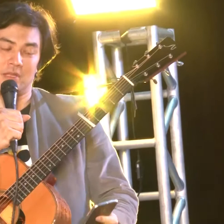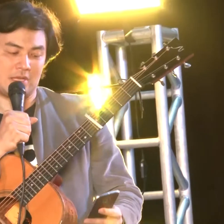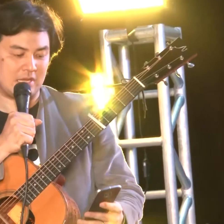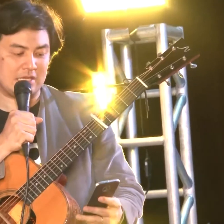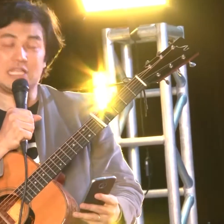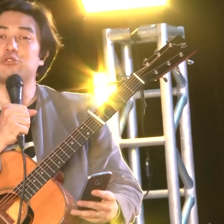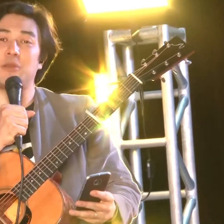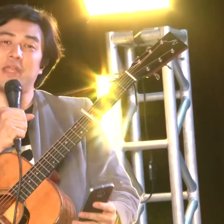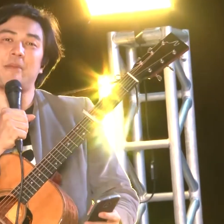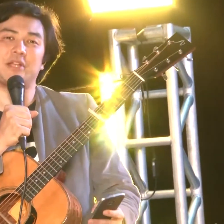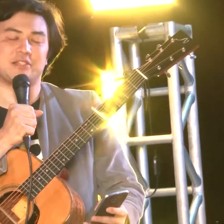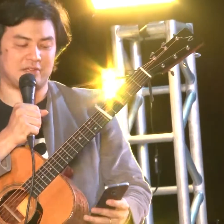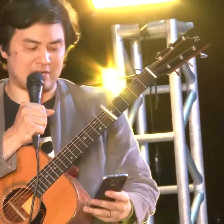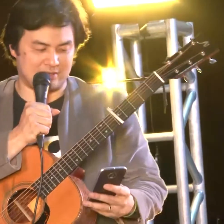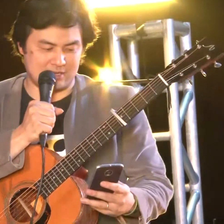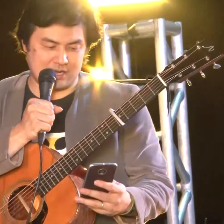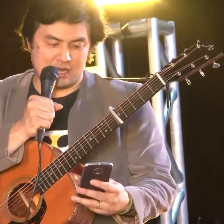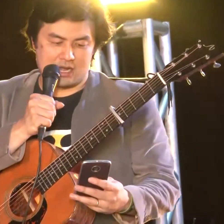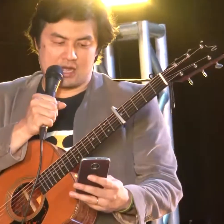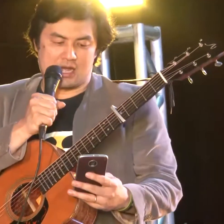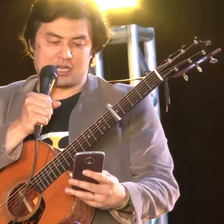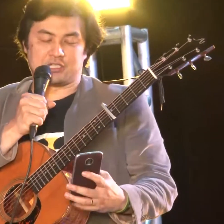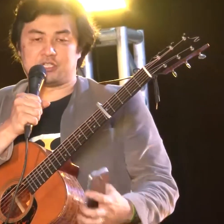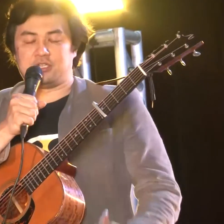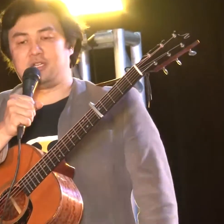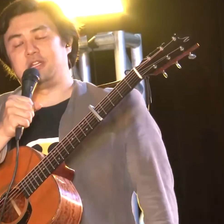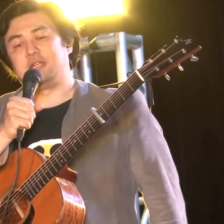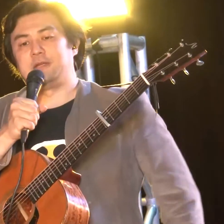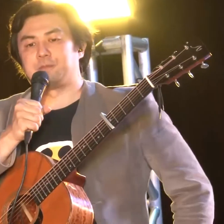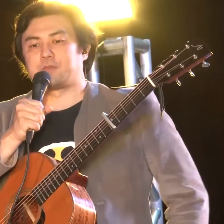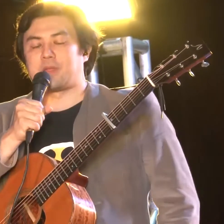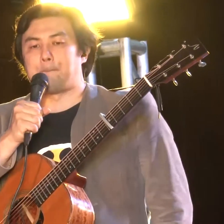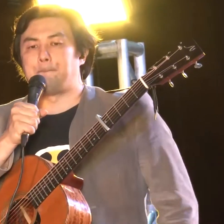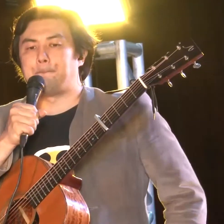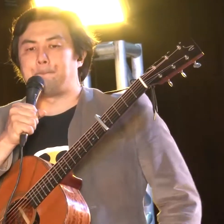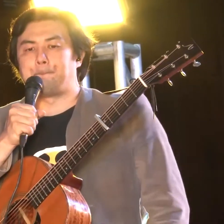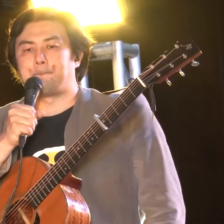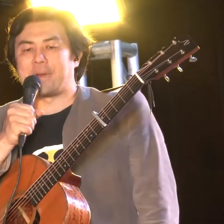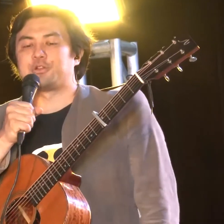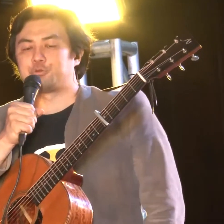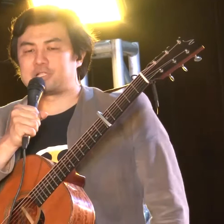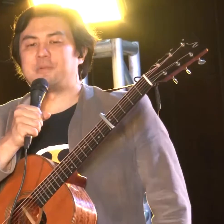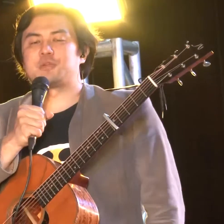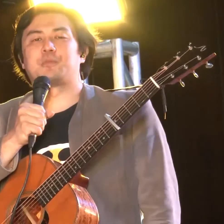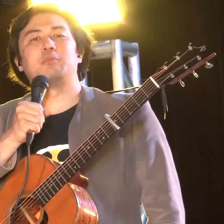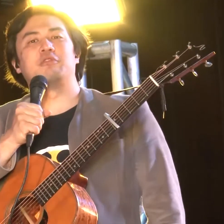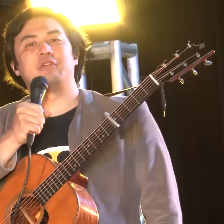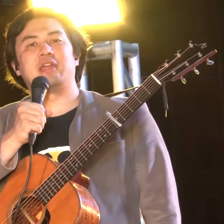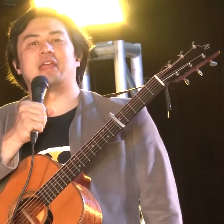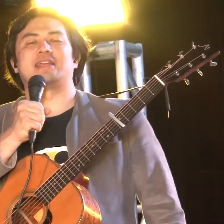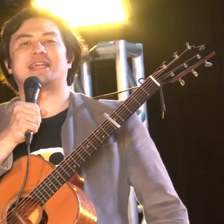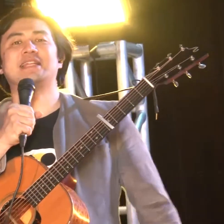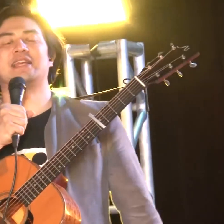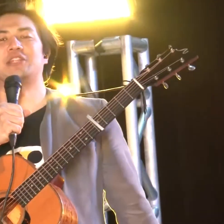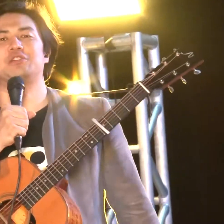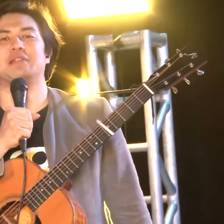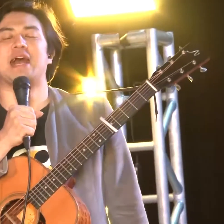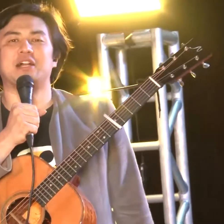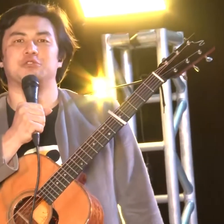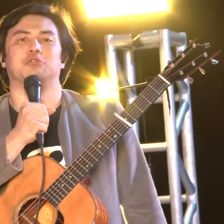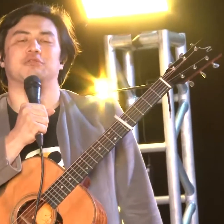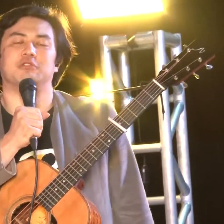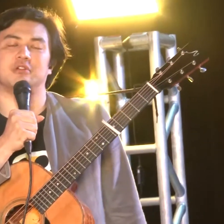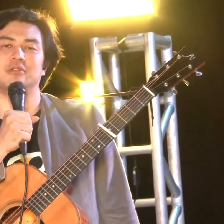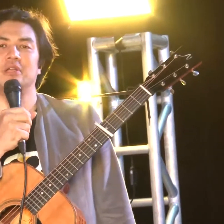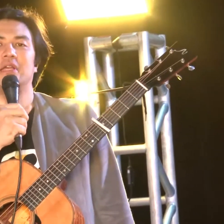Isso também é perseverar. A gente para justamente promover essa